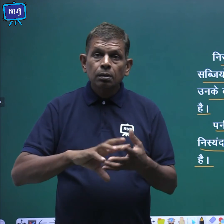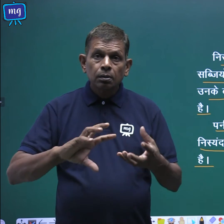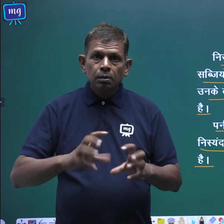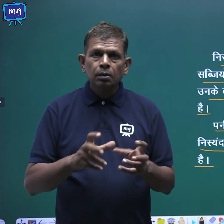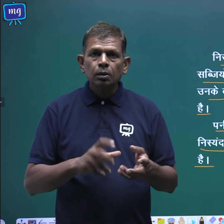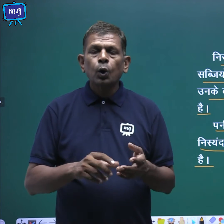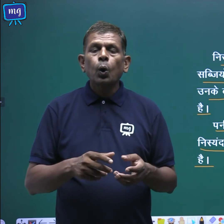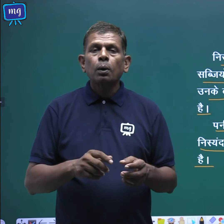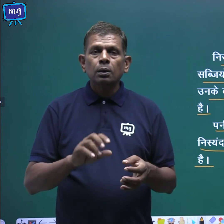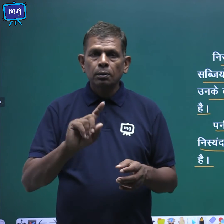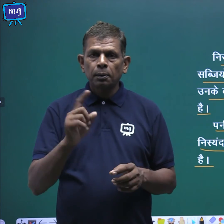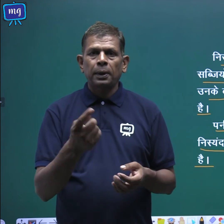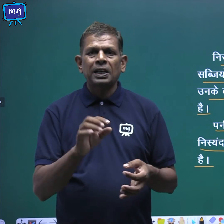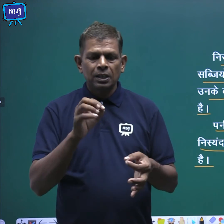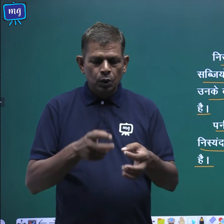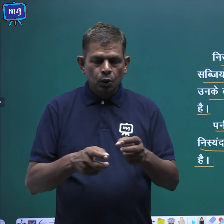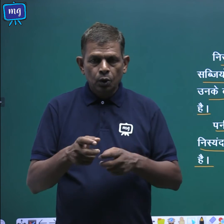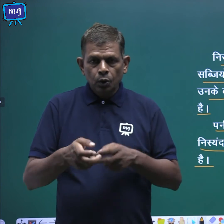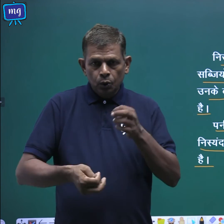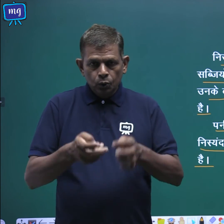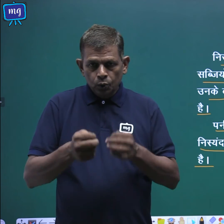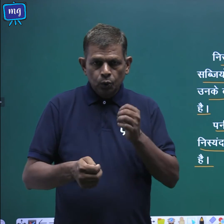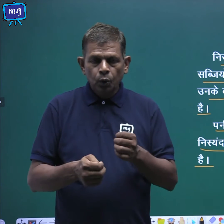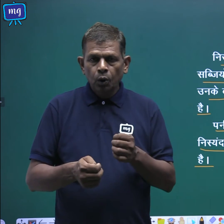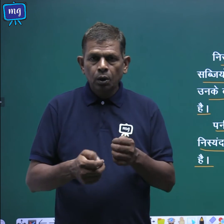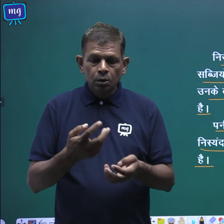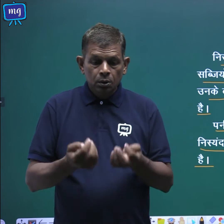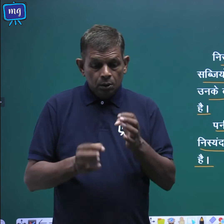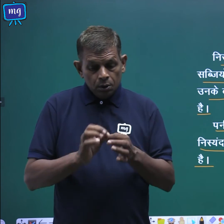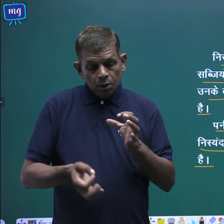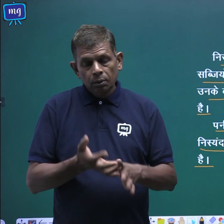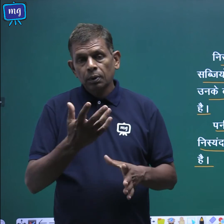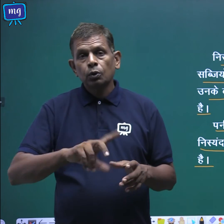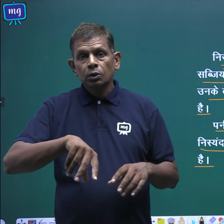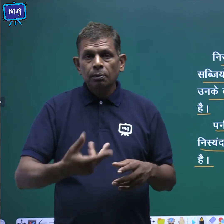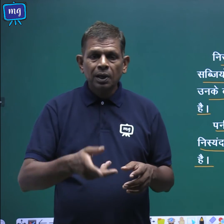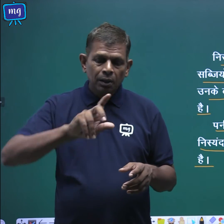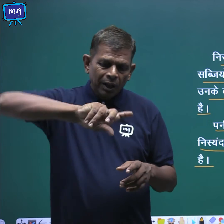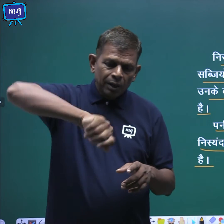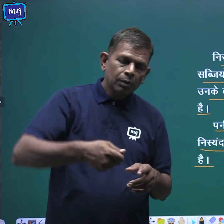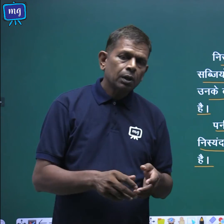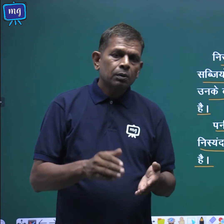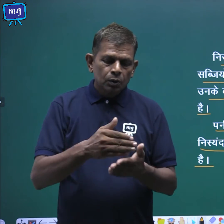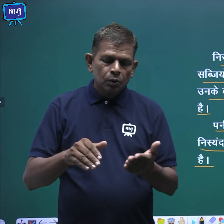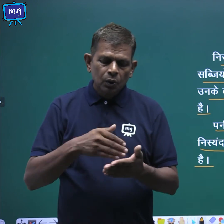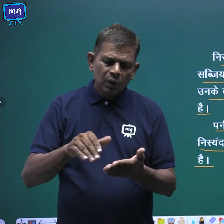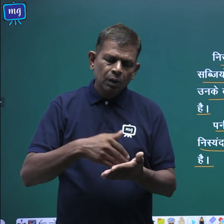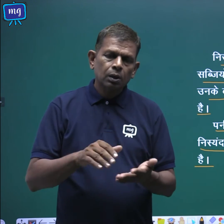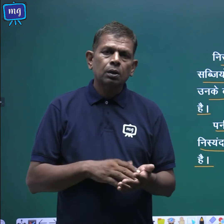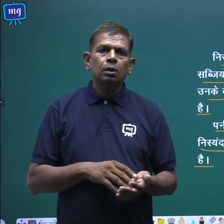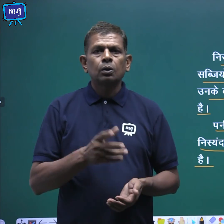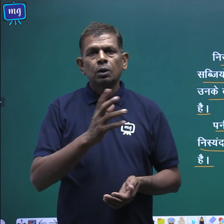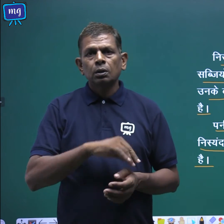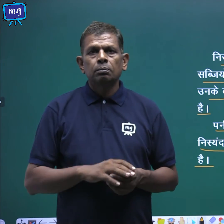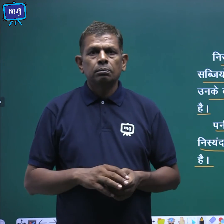तो दूध को गर्म करके नींबू डालते हैं ना, फिर वो फट जाता है। फिर हम